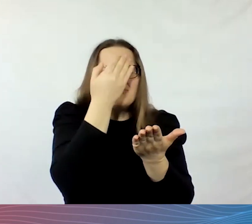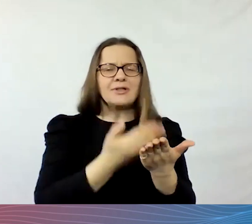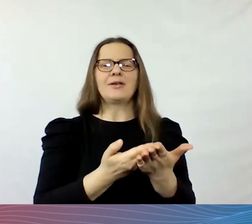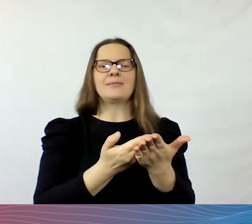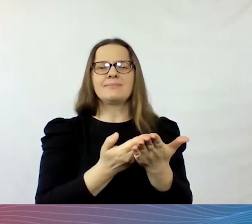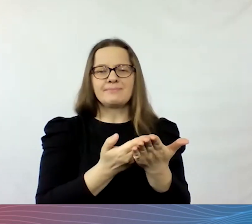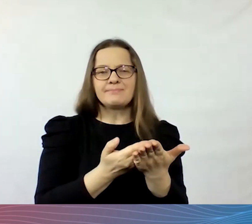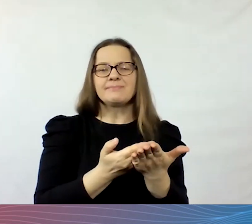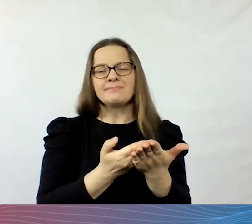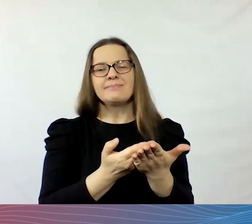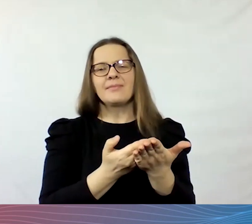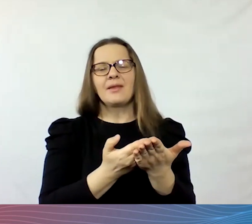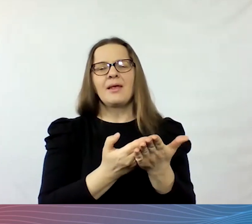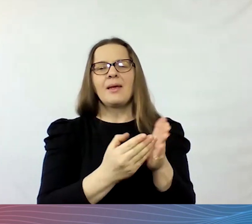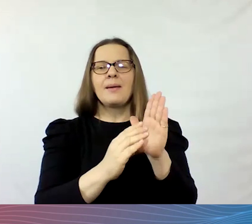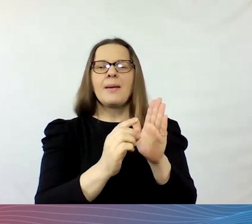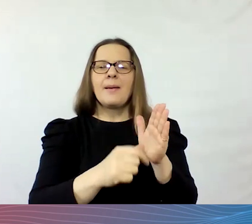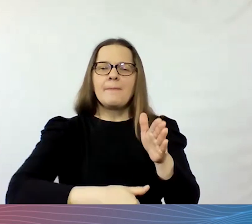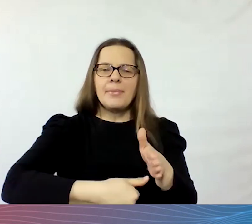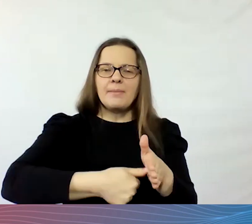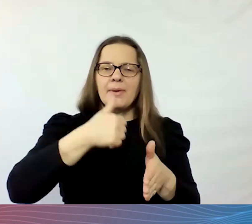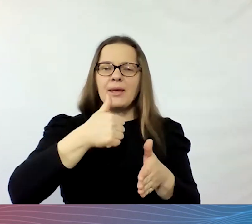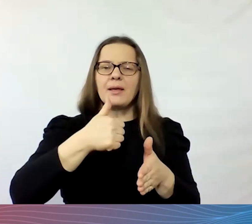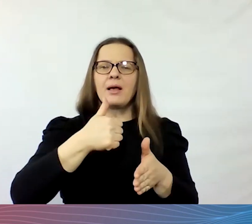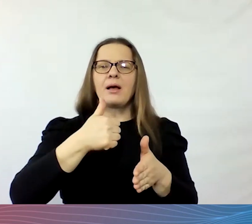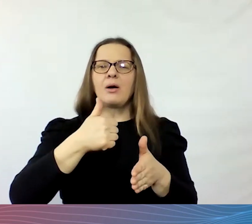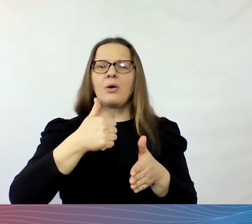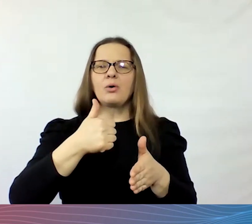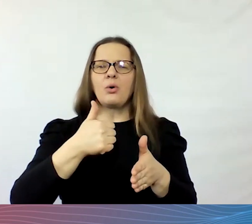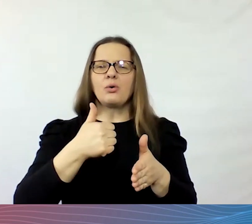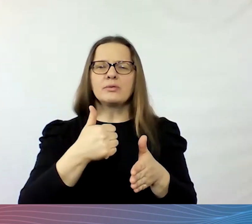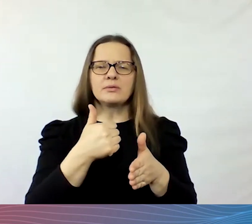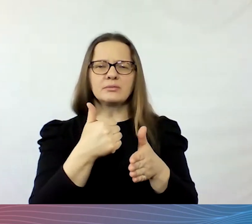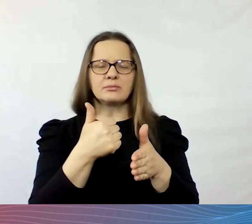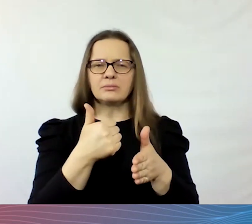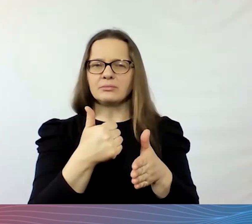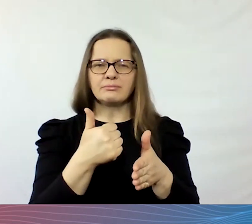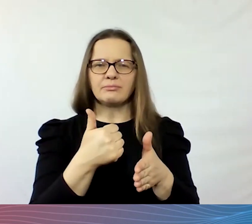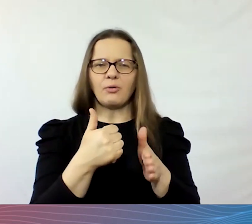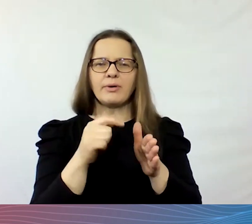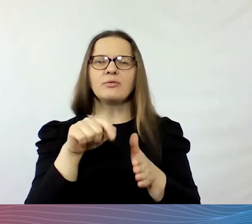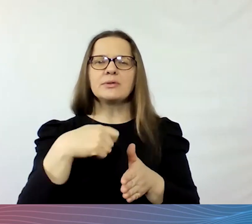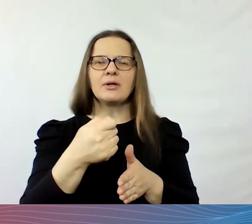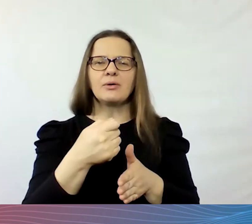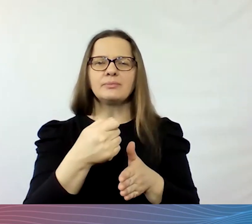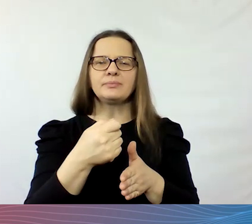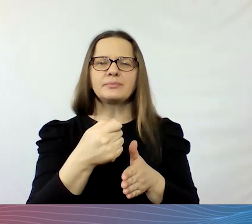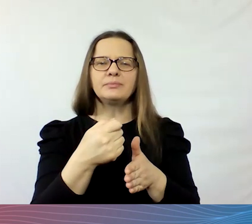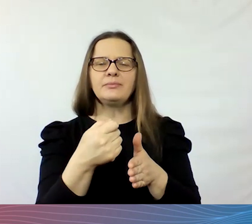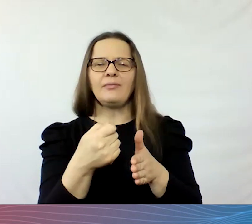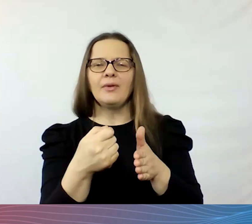1 Tessalonicenses 2,13. Quando os tessalonicenses ouviam a palavra de